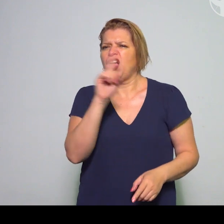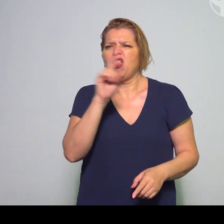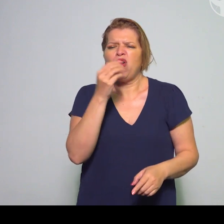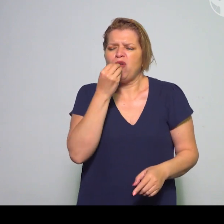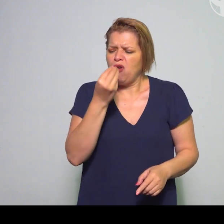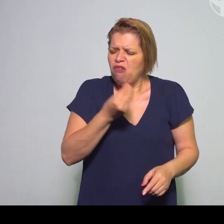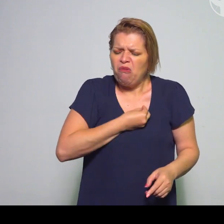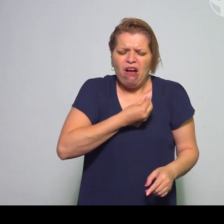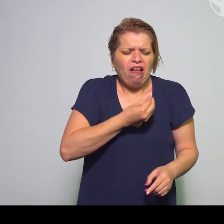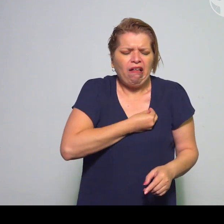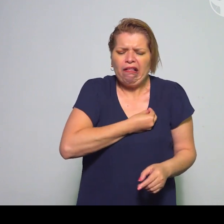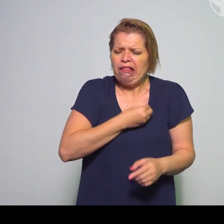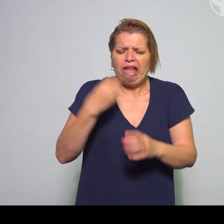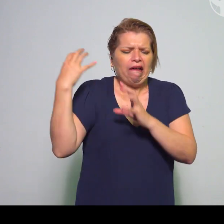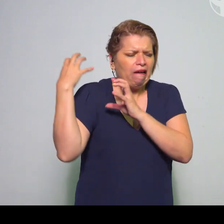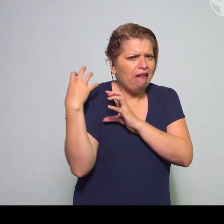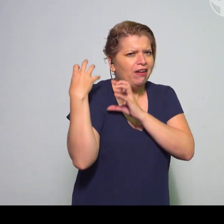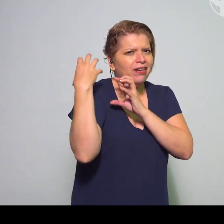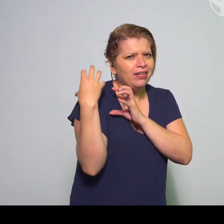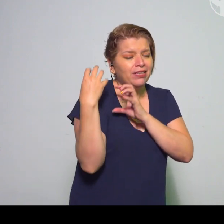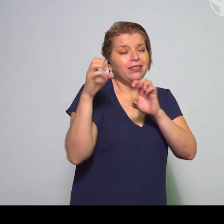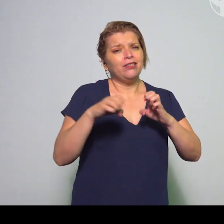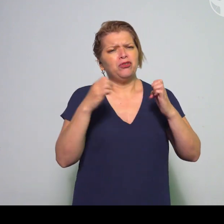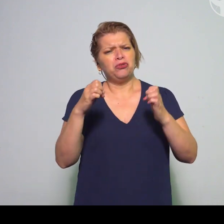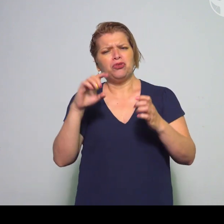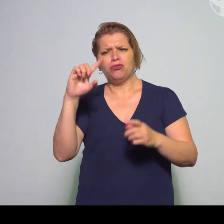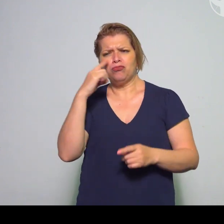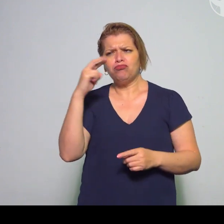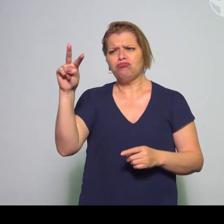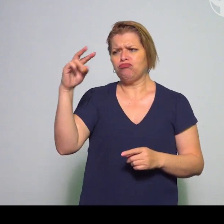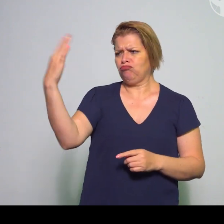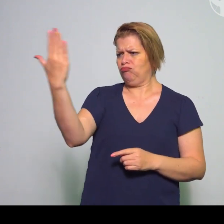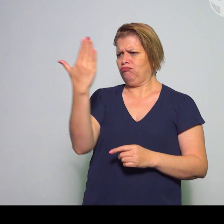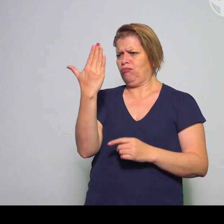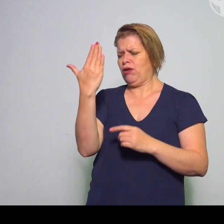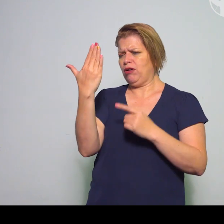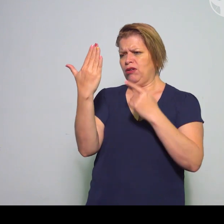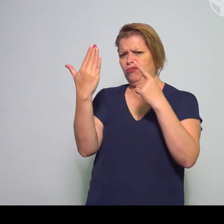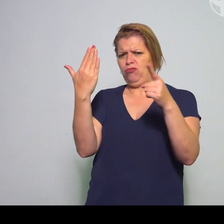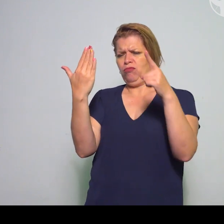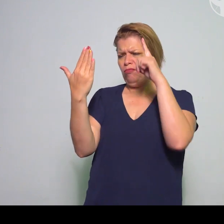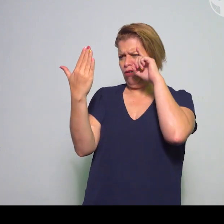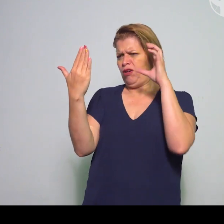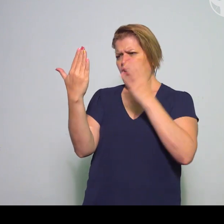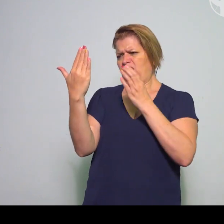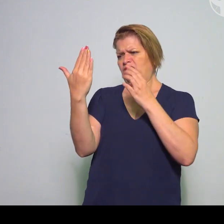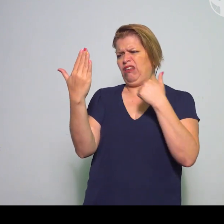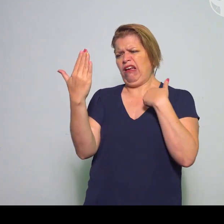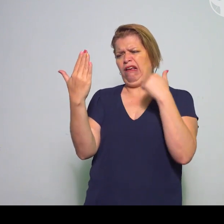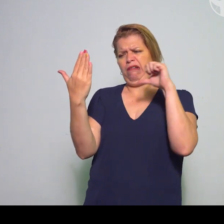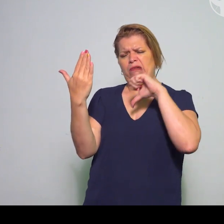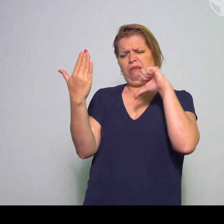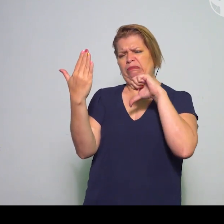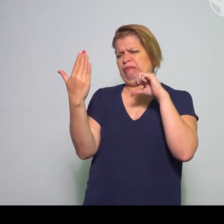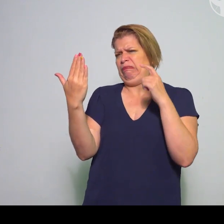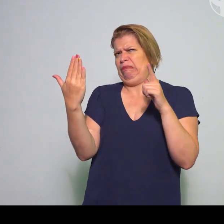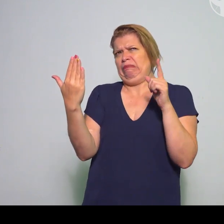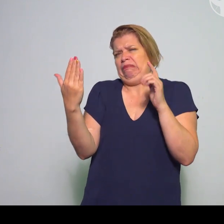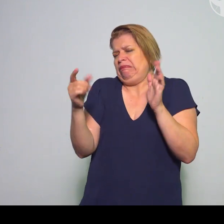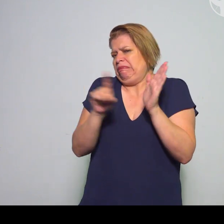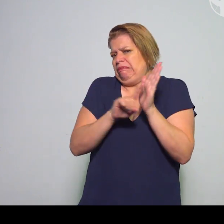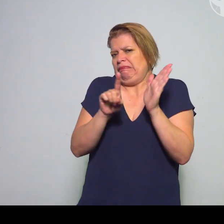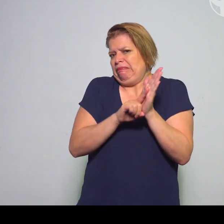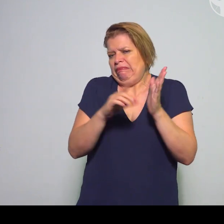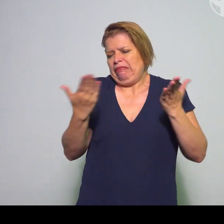puestas por todos lados. Nos vemos al espejo y lo que vemos son esos nombres equivocados que el enemigo ha querido implantar